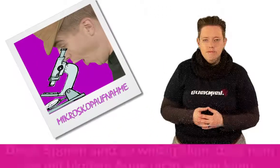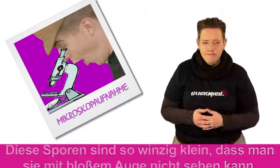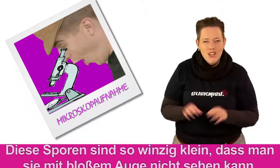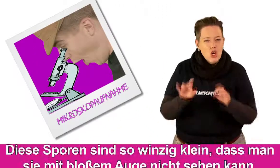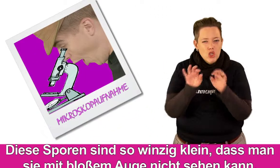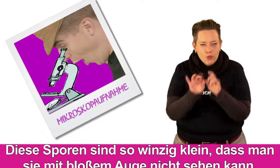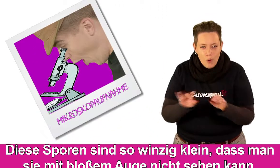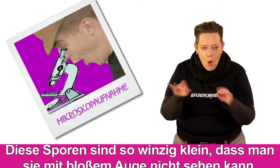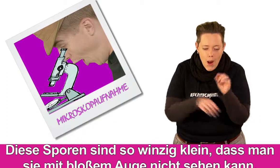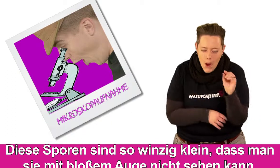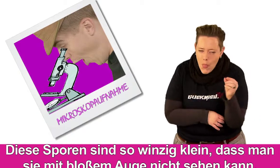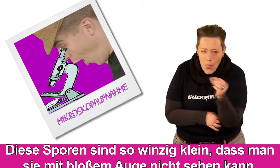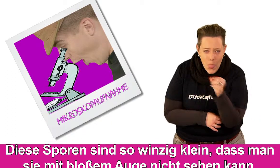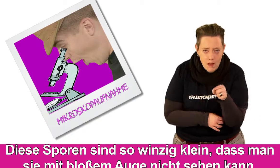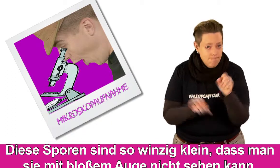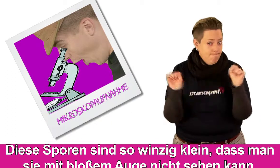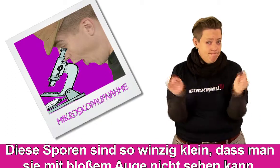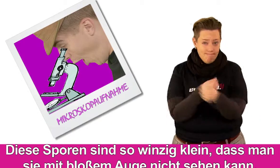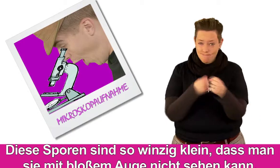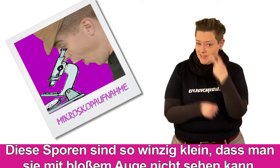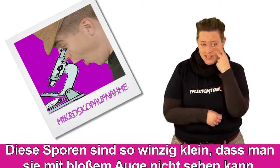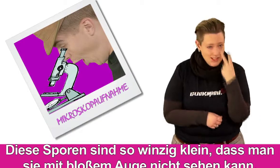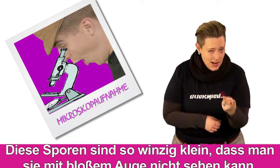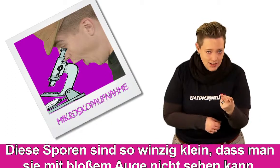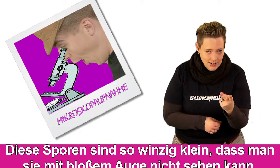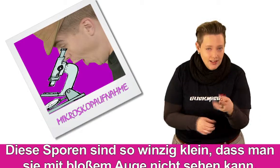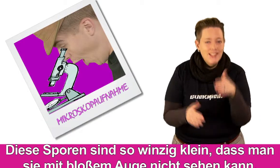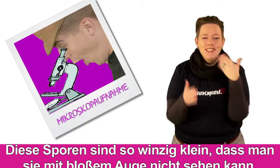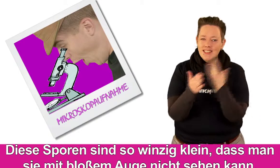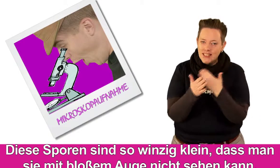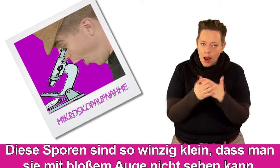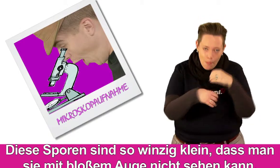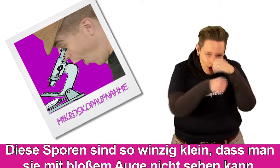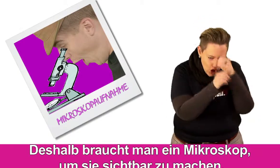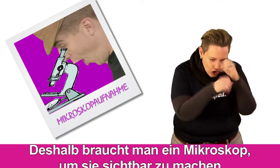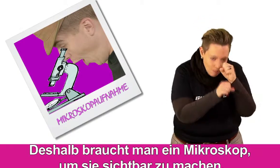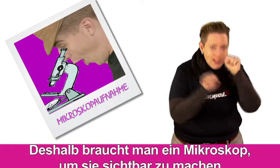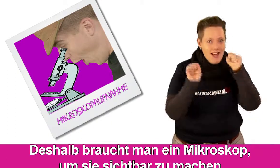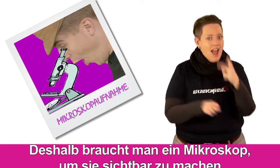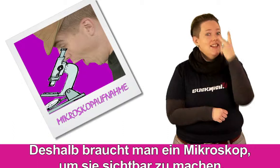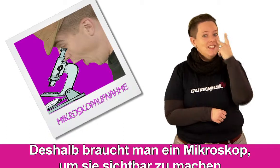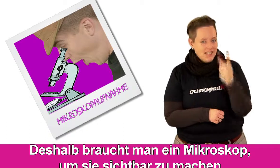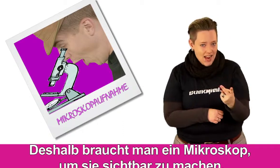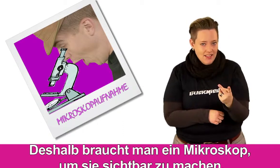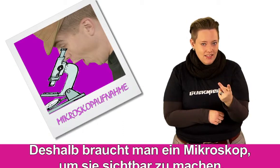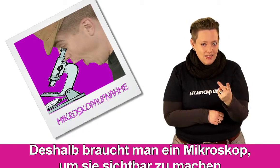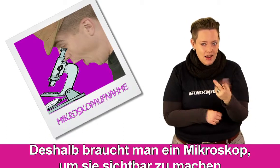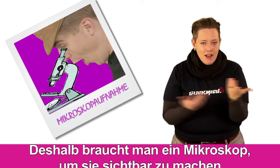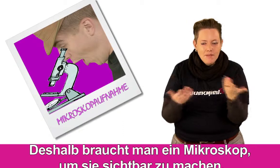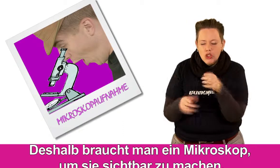Diese Sporen sind so winzig klein, dass man sie mit bloßem Auge nicht sehen kann. Deshalb braucht man ein Mikroskop, um sie sichtbar zu